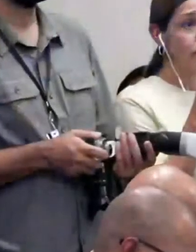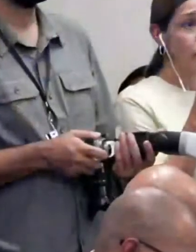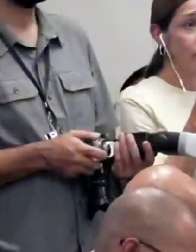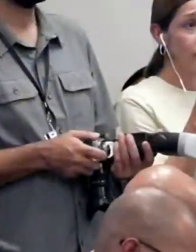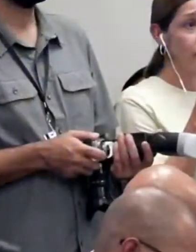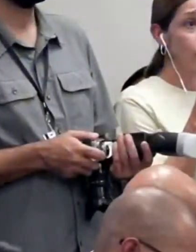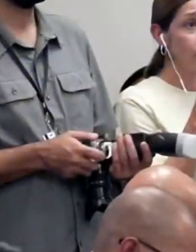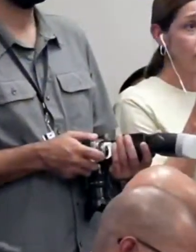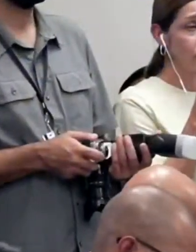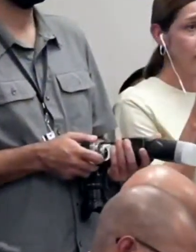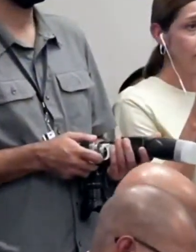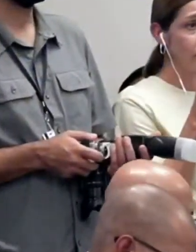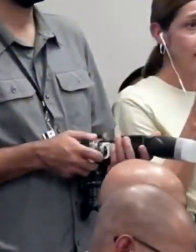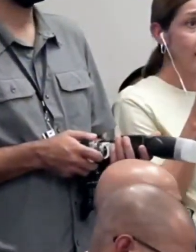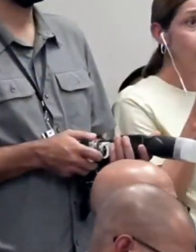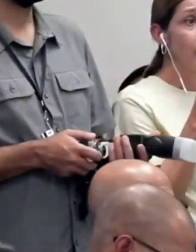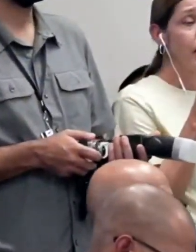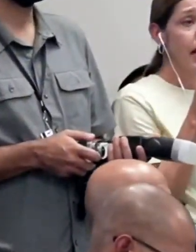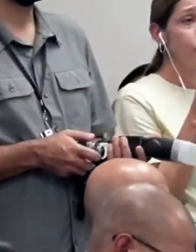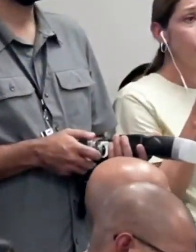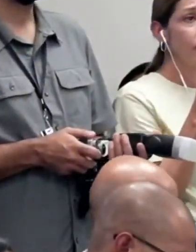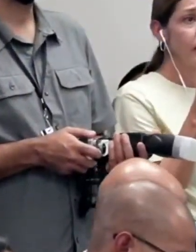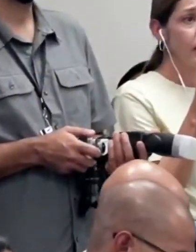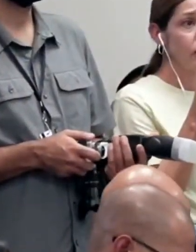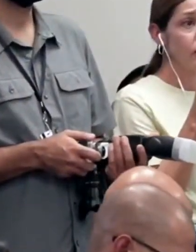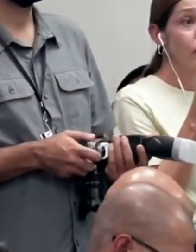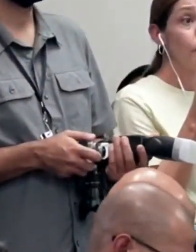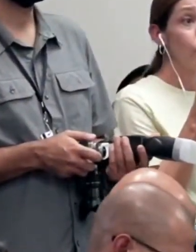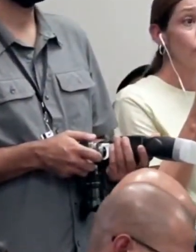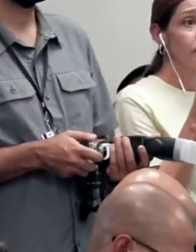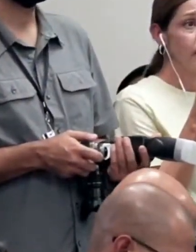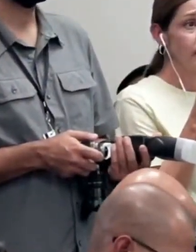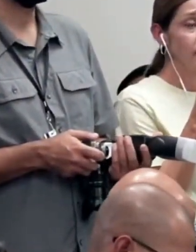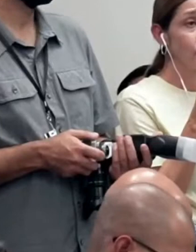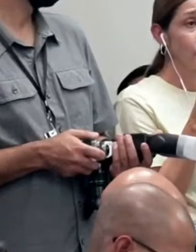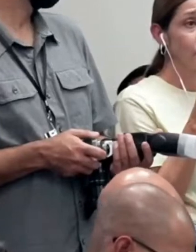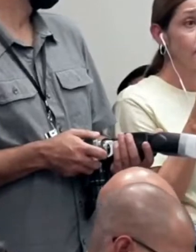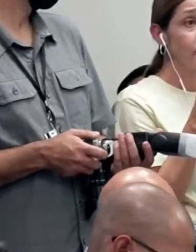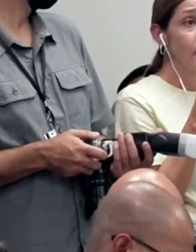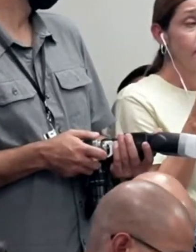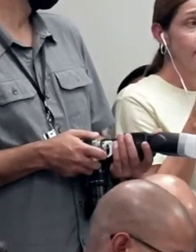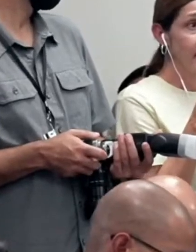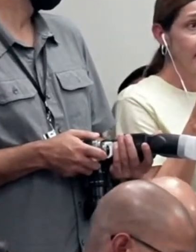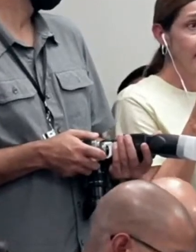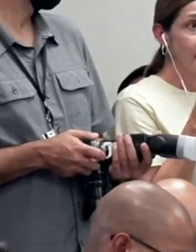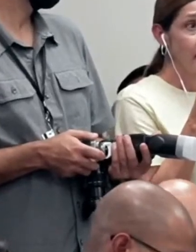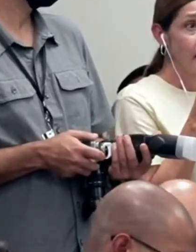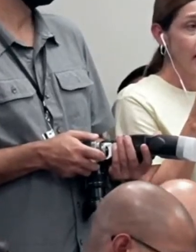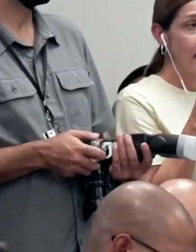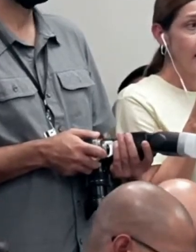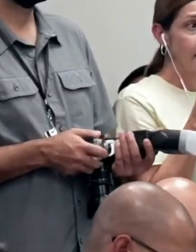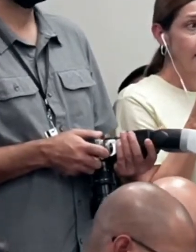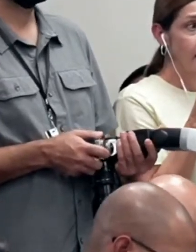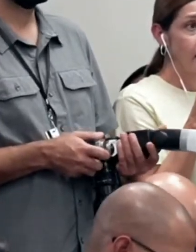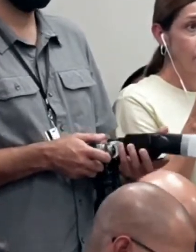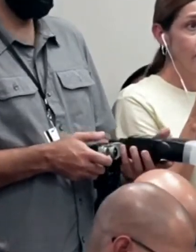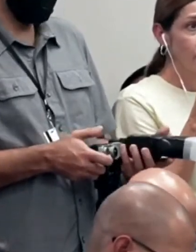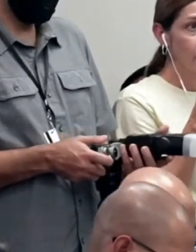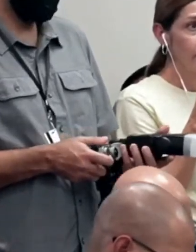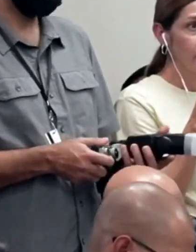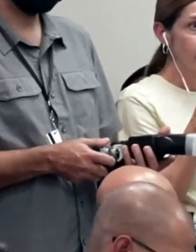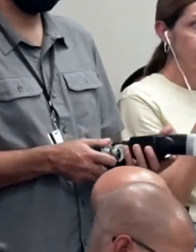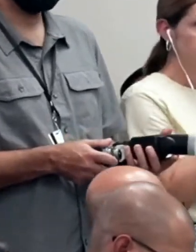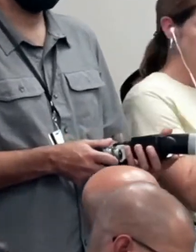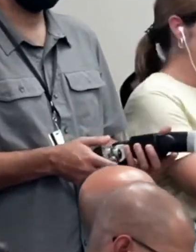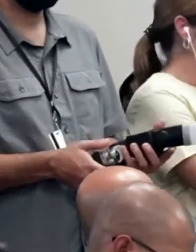areas that you're focusing your rescue efforts now and what are the areas that are most affected in terms of flooding and